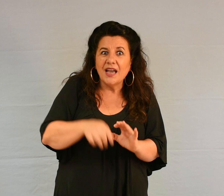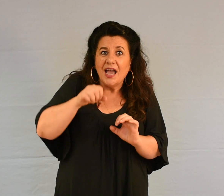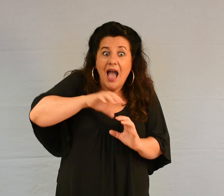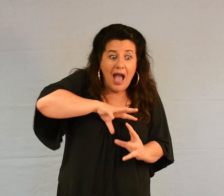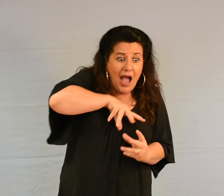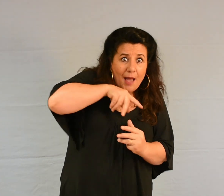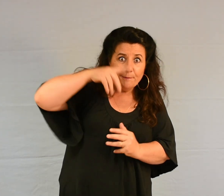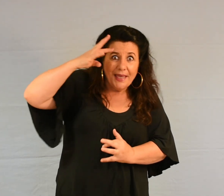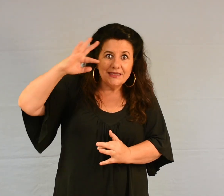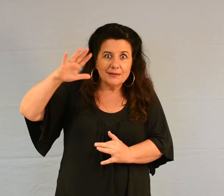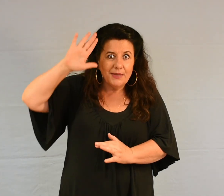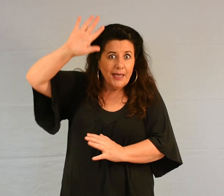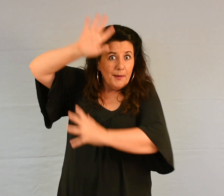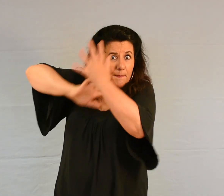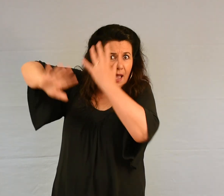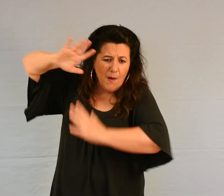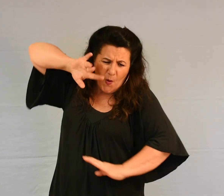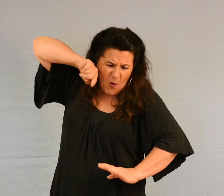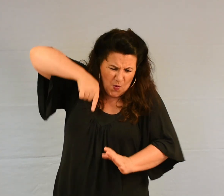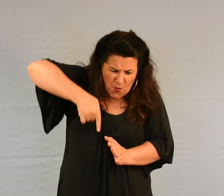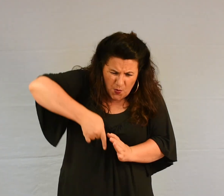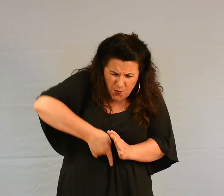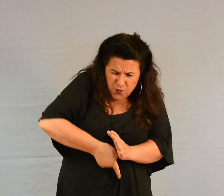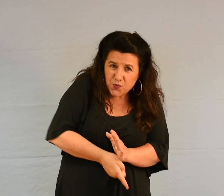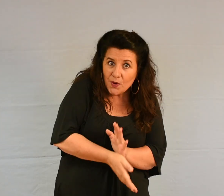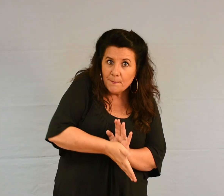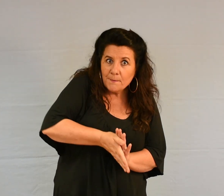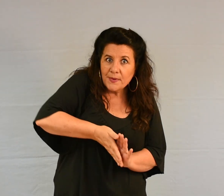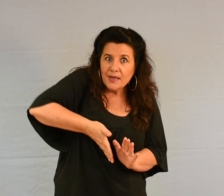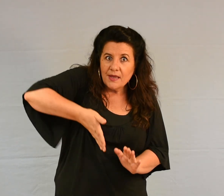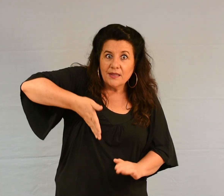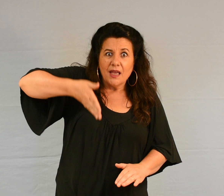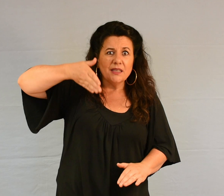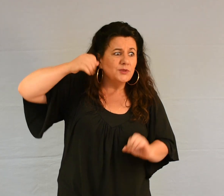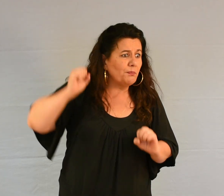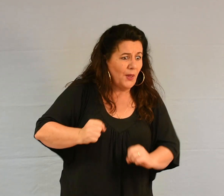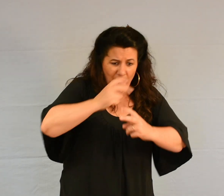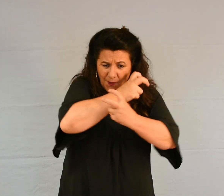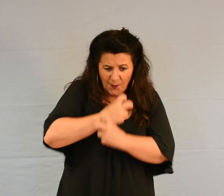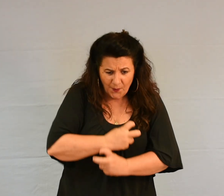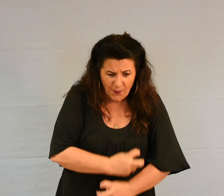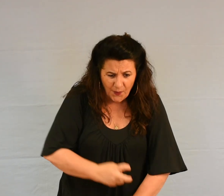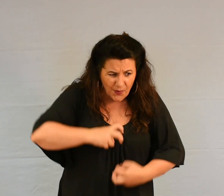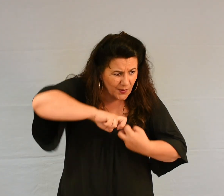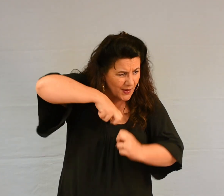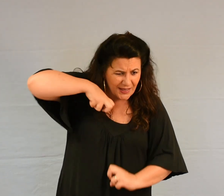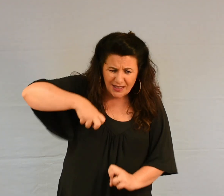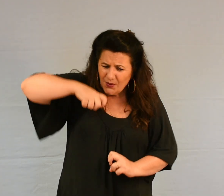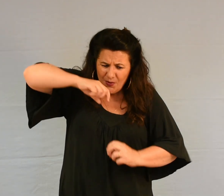l'esprit, des jointures et des moelles. Elle juge des intentions et des pensées